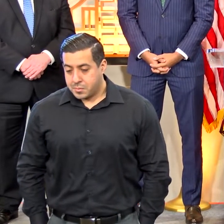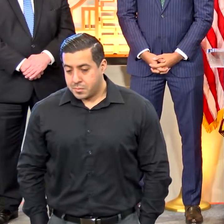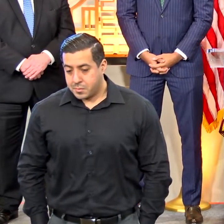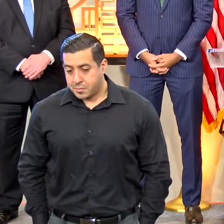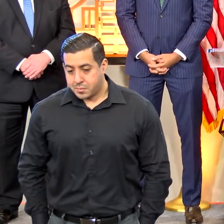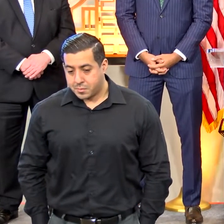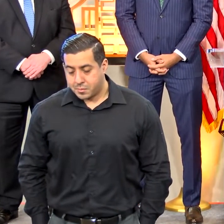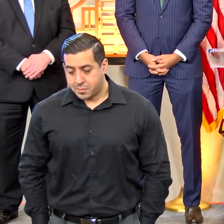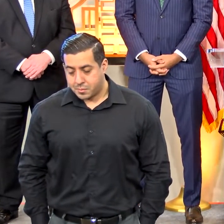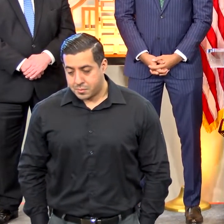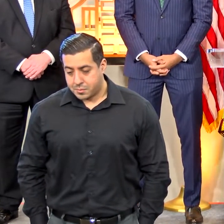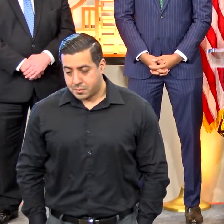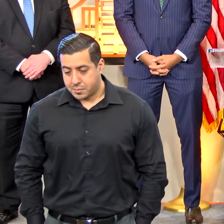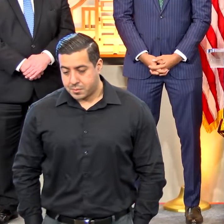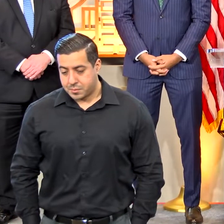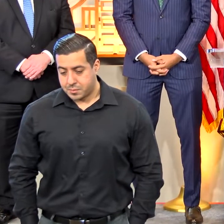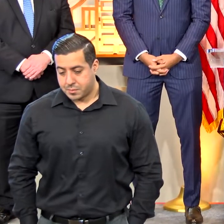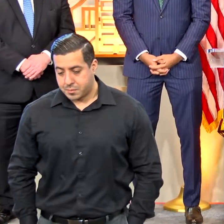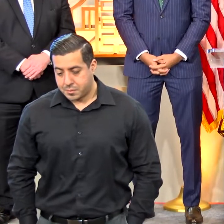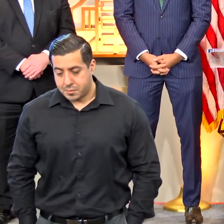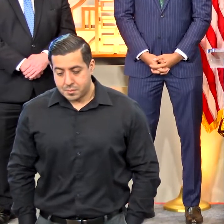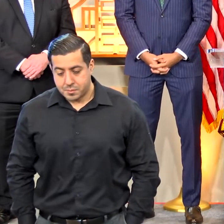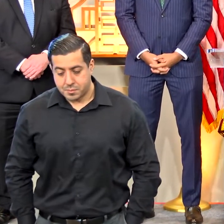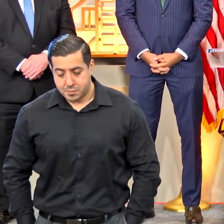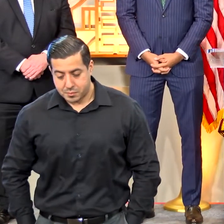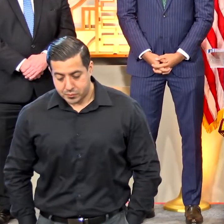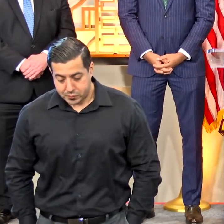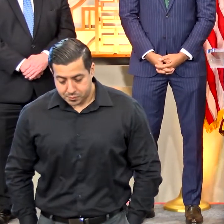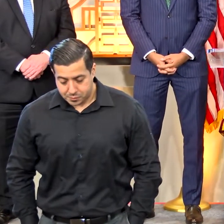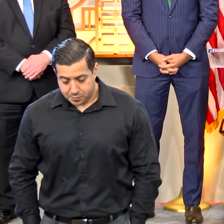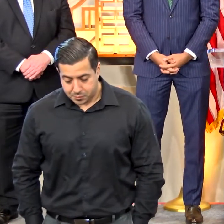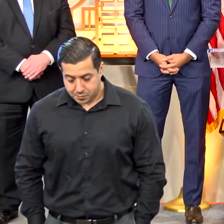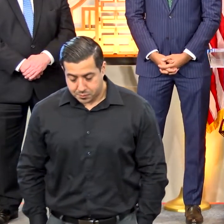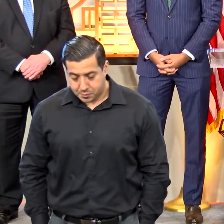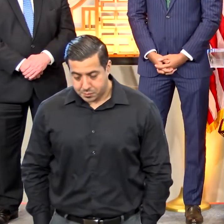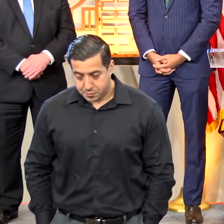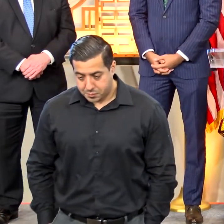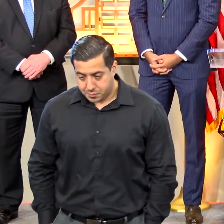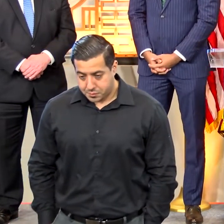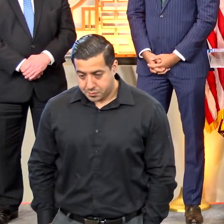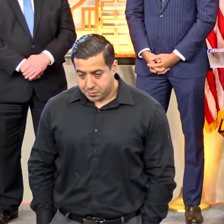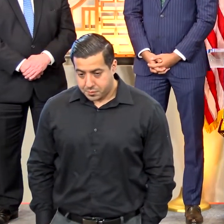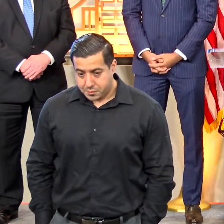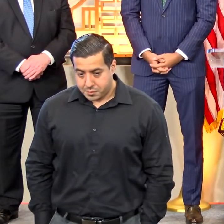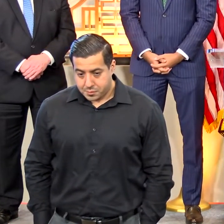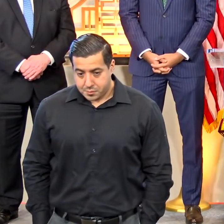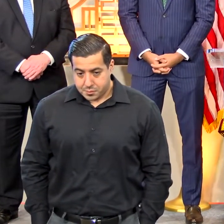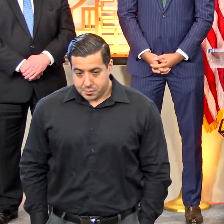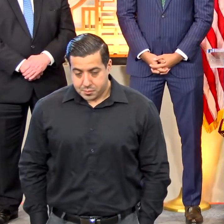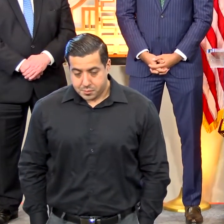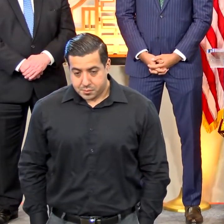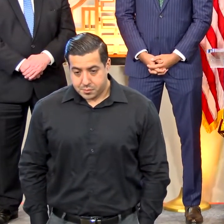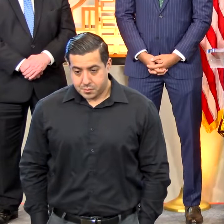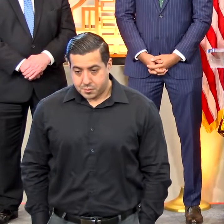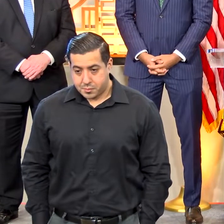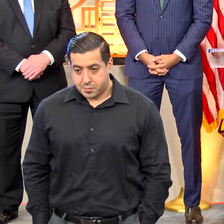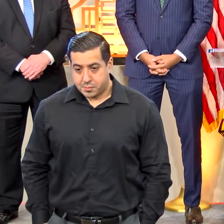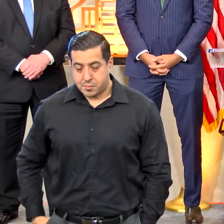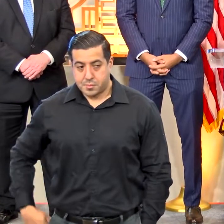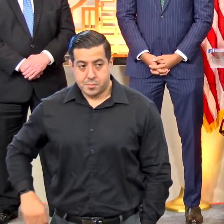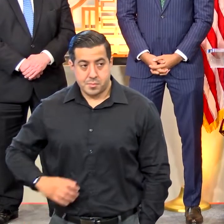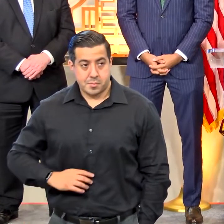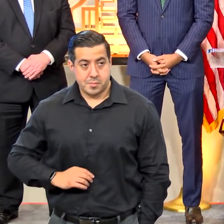año 2020, y también a los líderes de todas las organizaciones que están aquí. Antes de hablar de este tema,